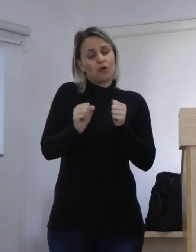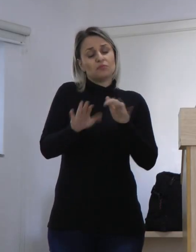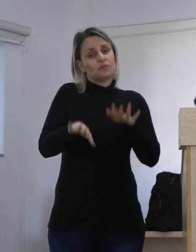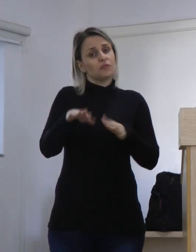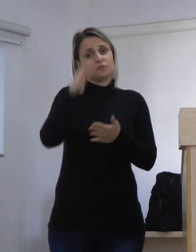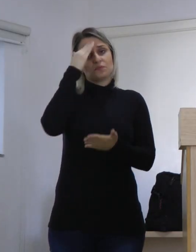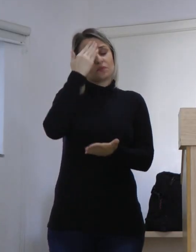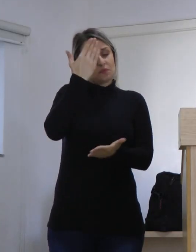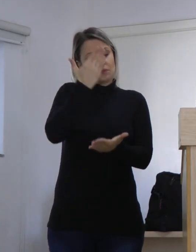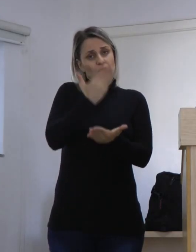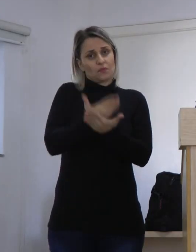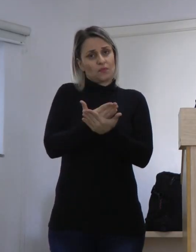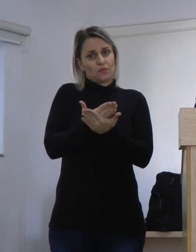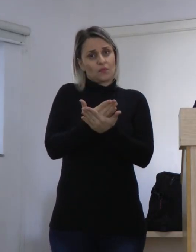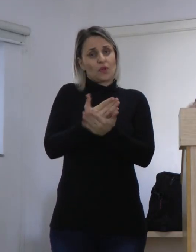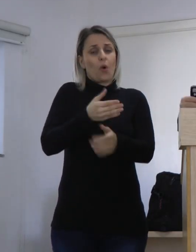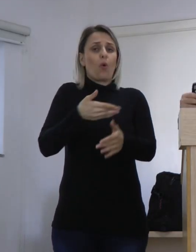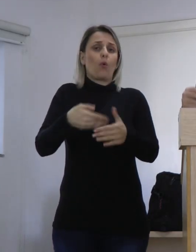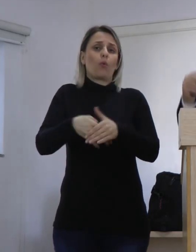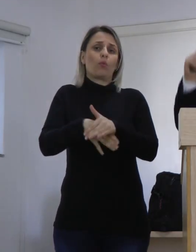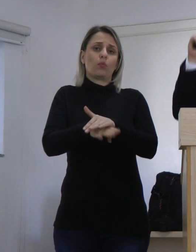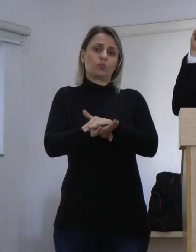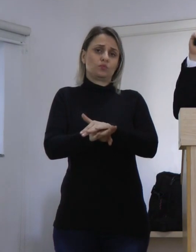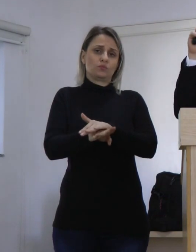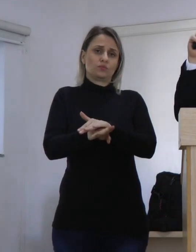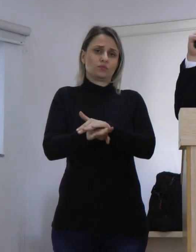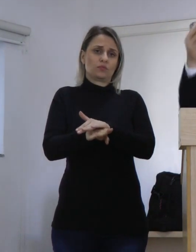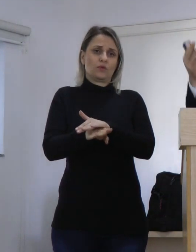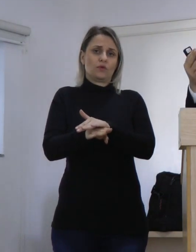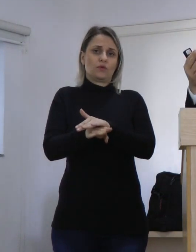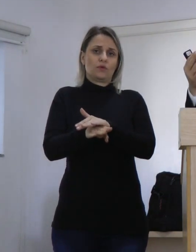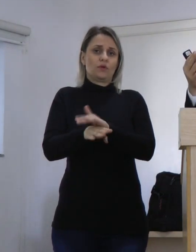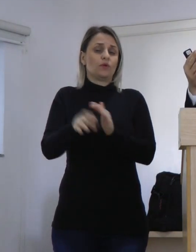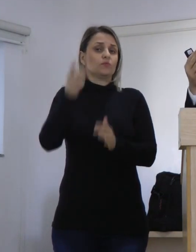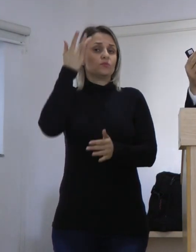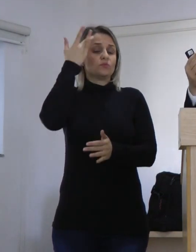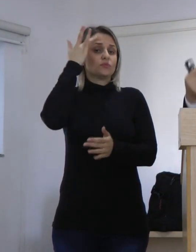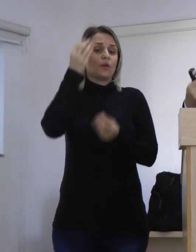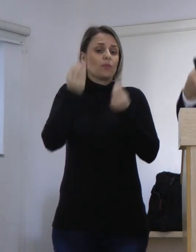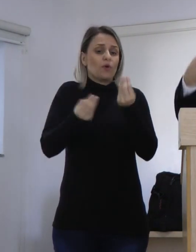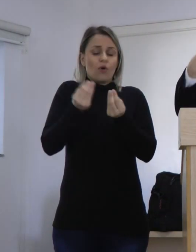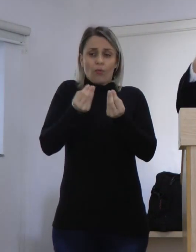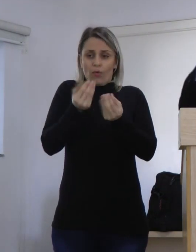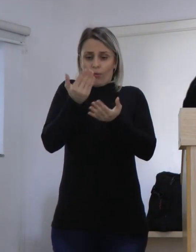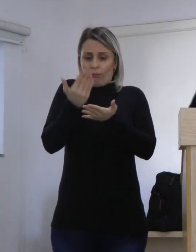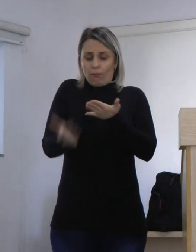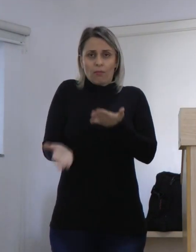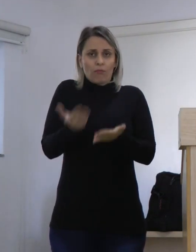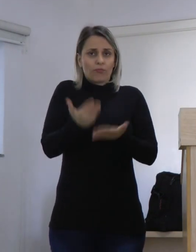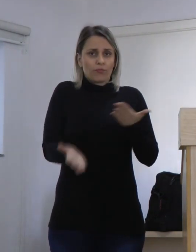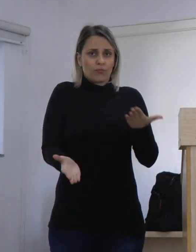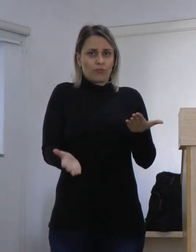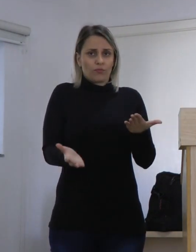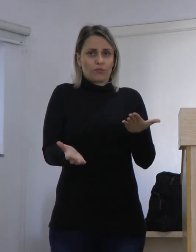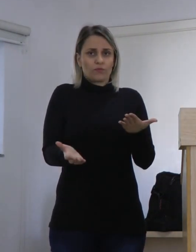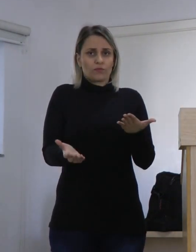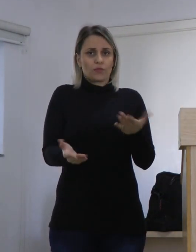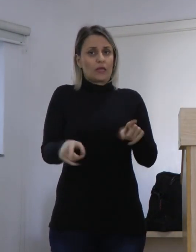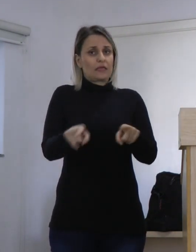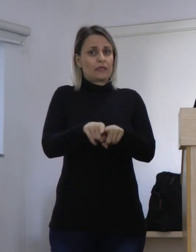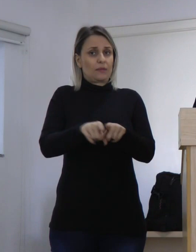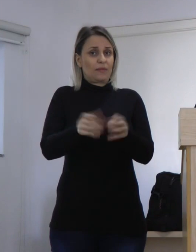de condicionamentos, de não saber lidar com as, entre aspas, perdas. É fruto do perfeccionismo, que é filho